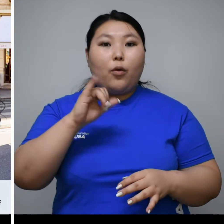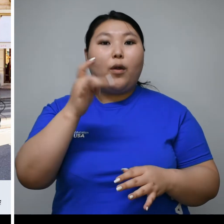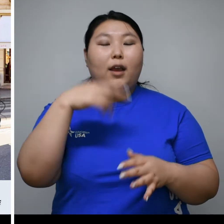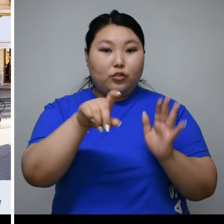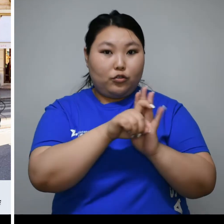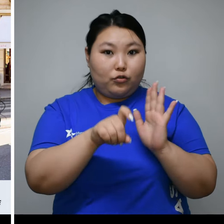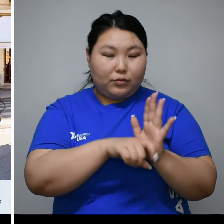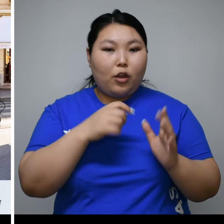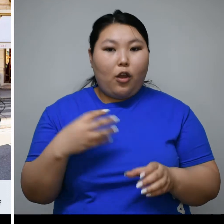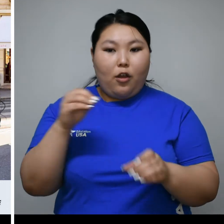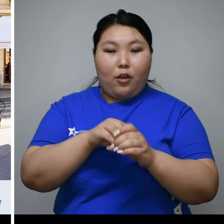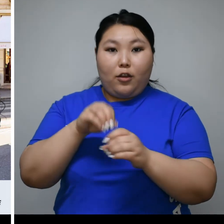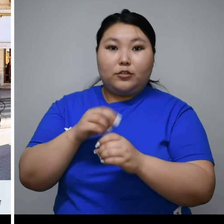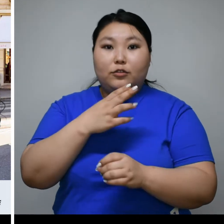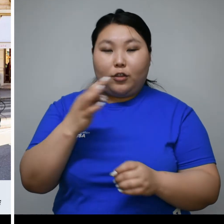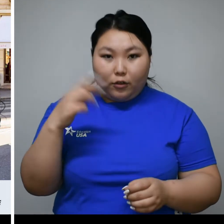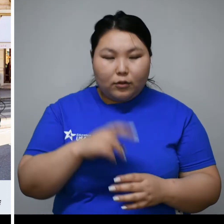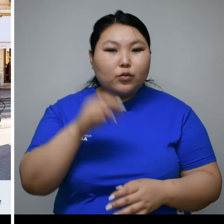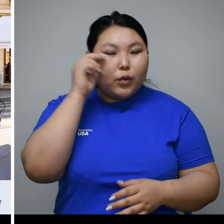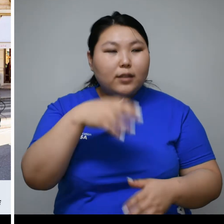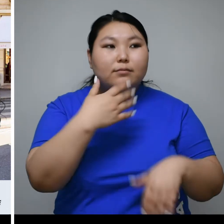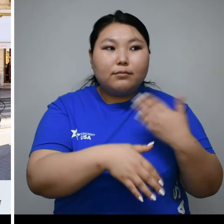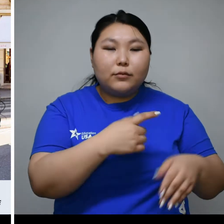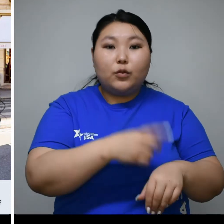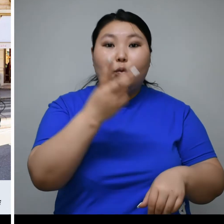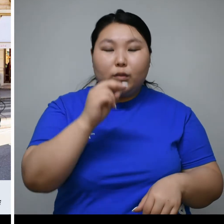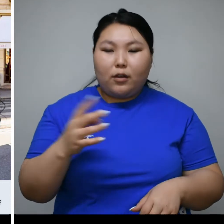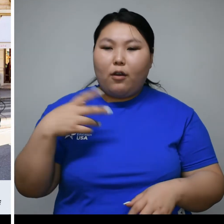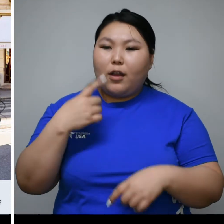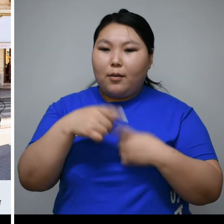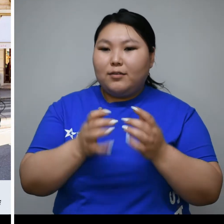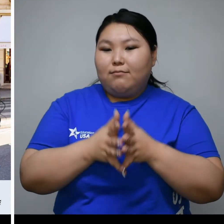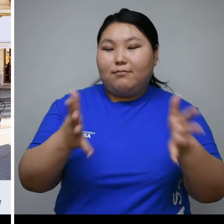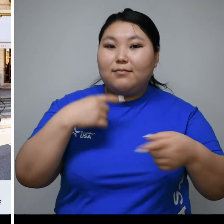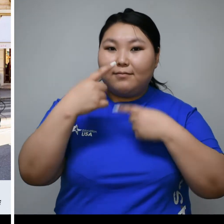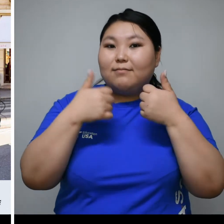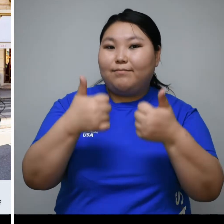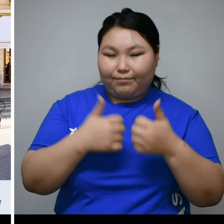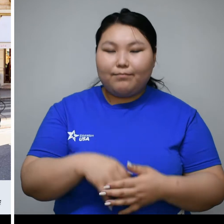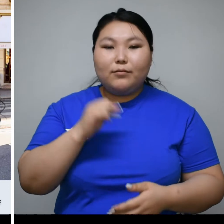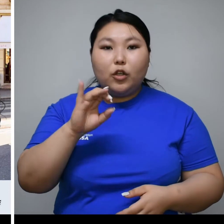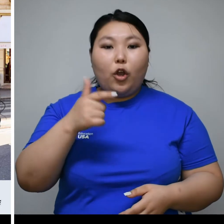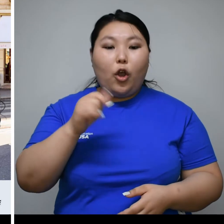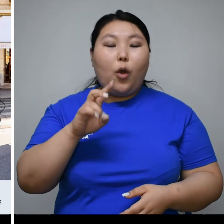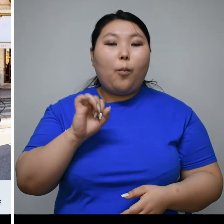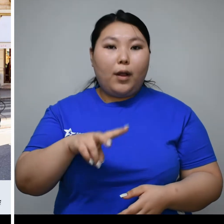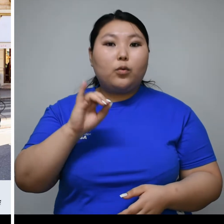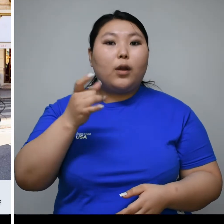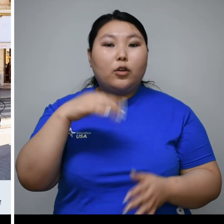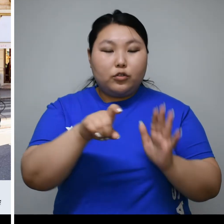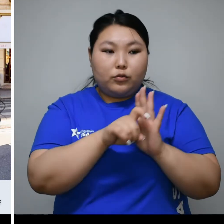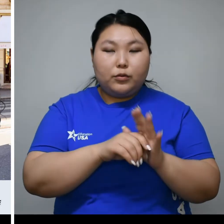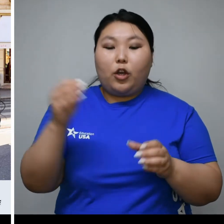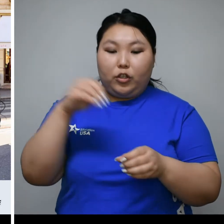Yugra хөтөлбөрт оролцоод сураад явж байгаа хүмүүсийнхаа талаар хоёлаа нэлээд ерөнгөө ярьлаа. Тэгээд Global Yugra